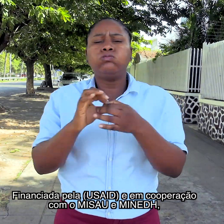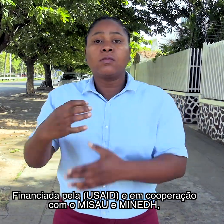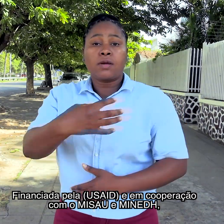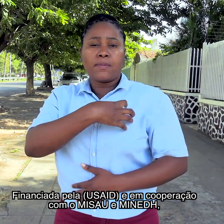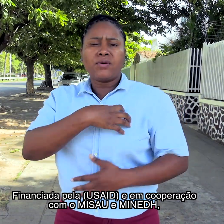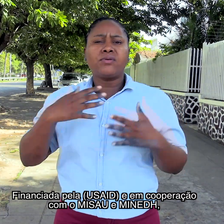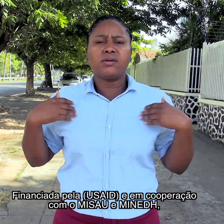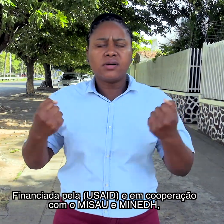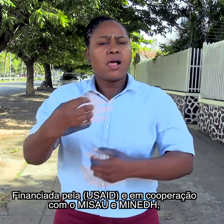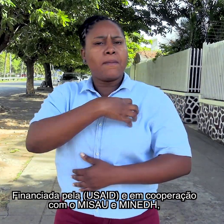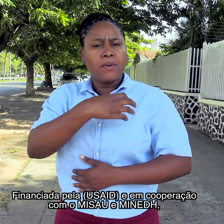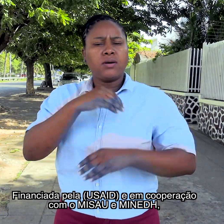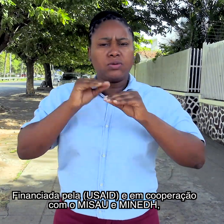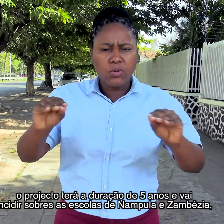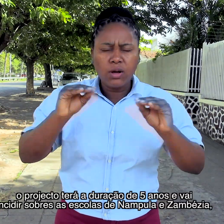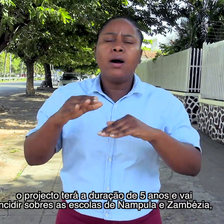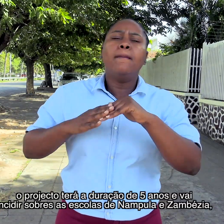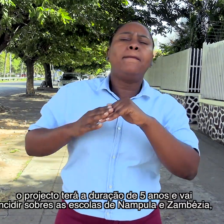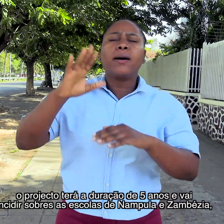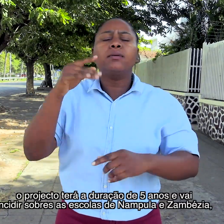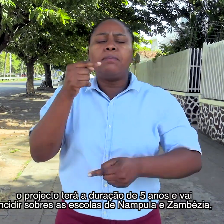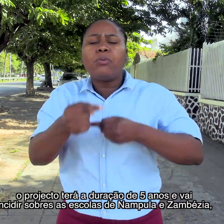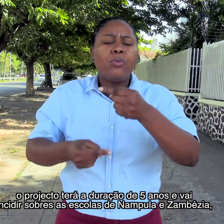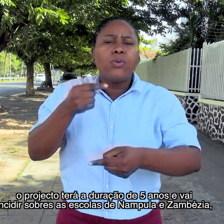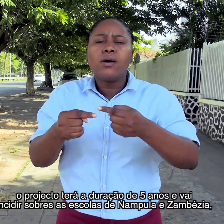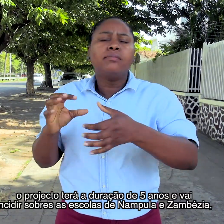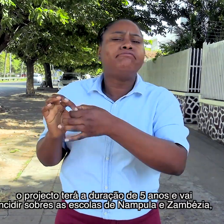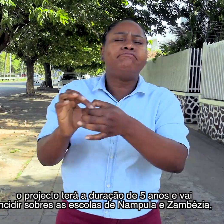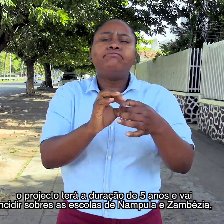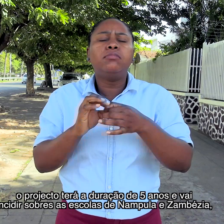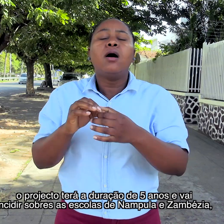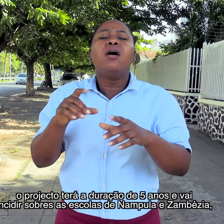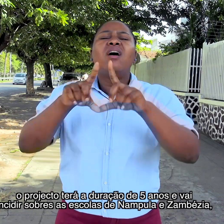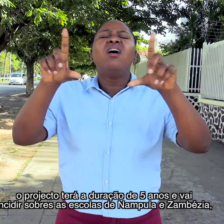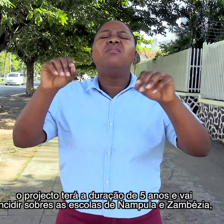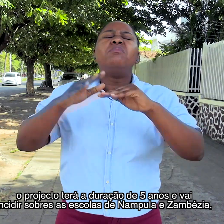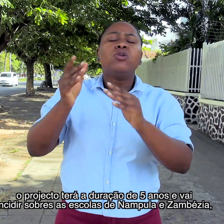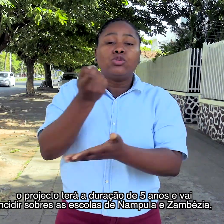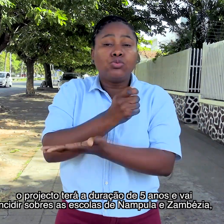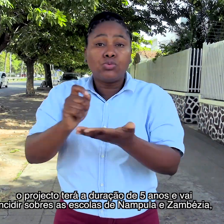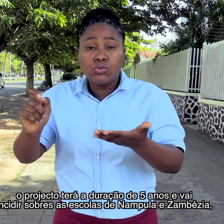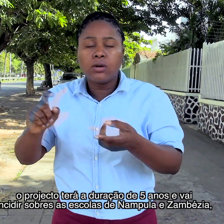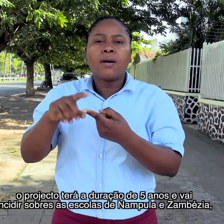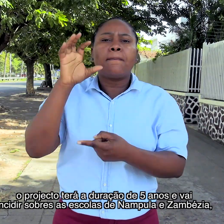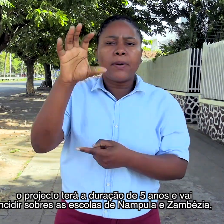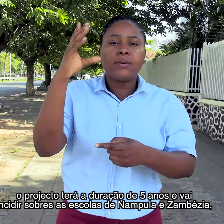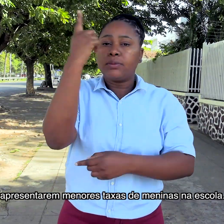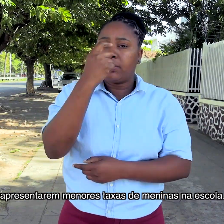cooperação com MISAO e MINED, o projeto terá duração de 5 anos e vai incidir sobre as escolas de Nampula e Zambésia por